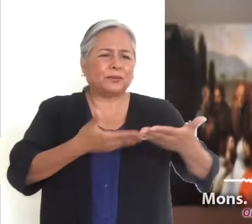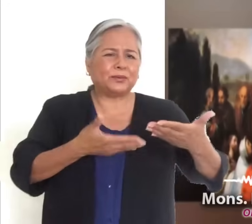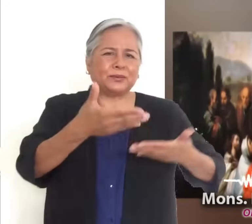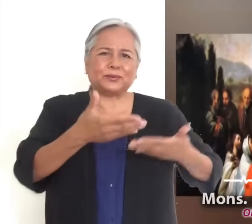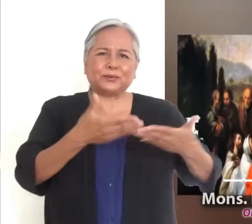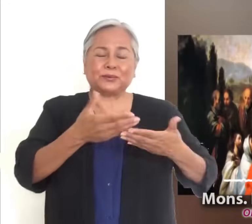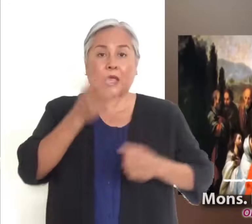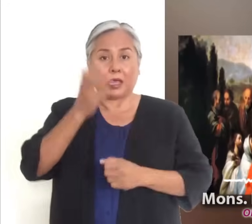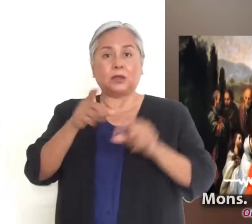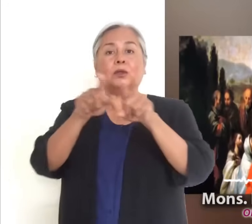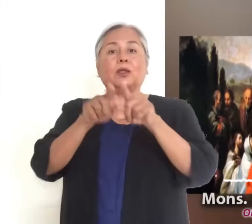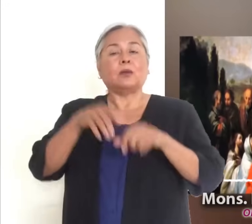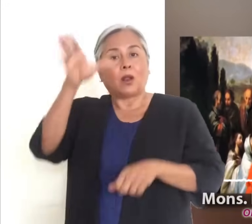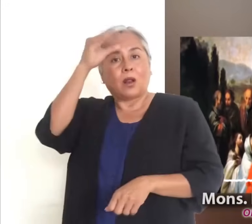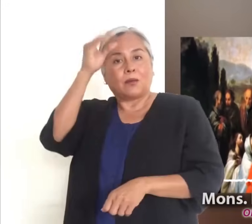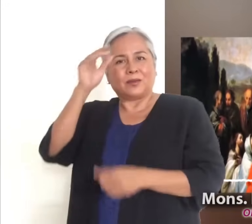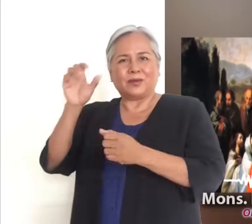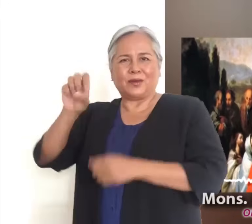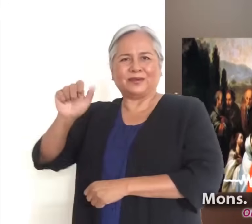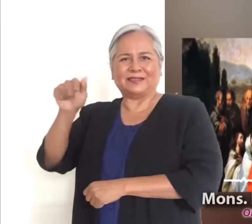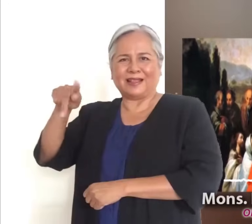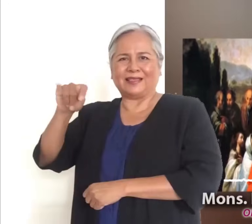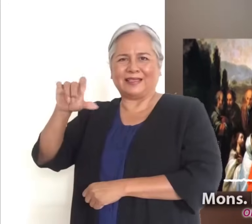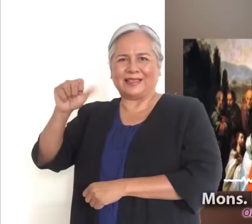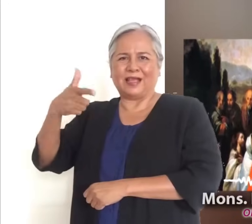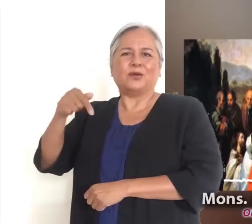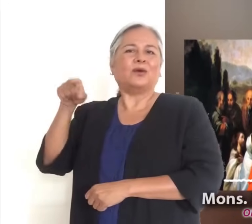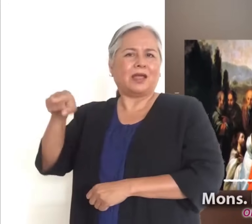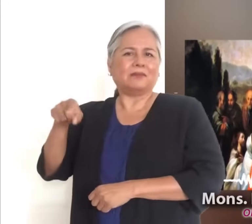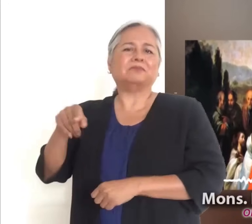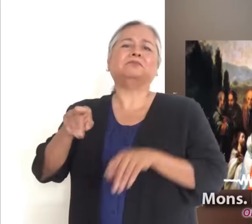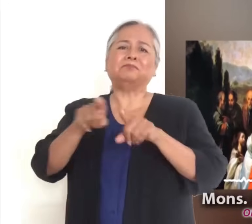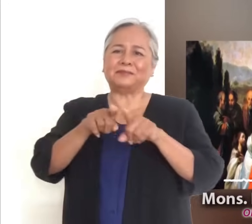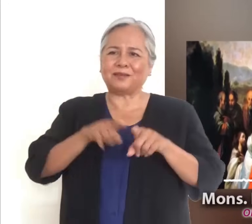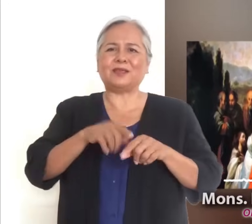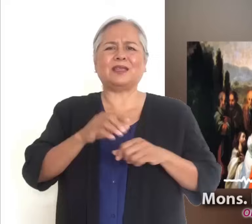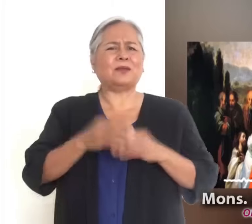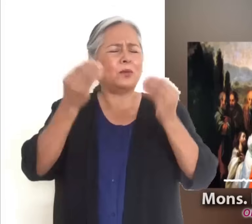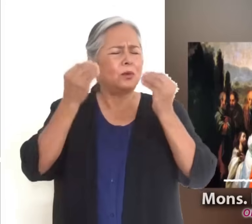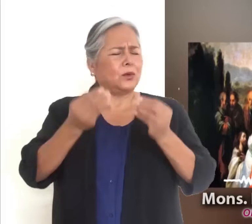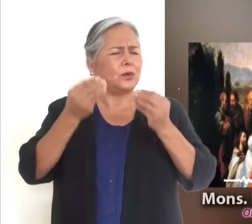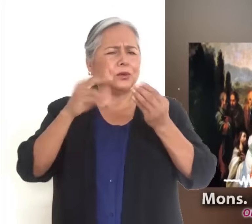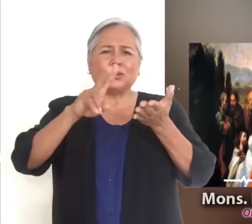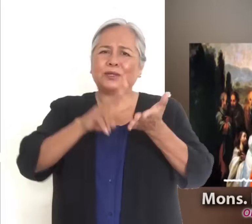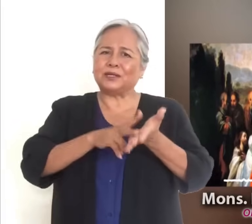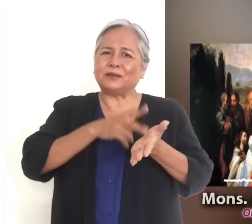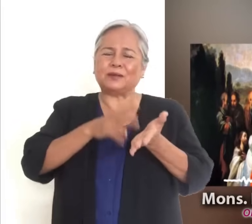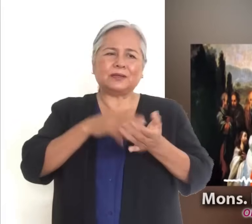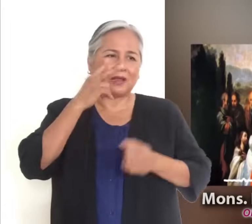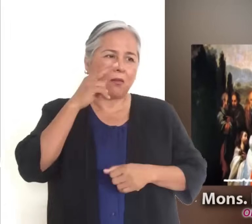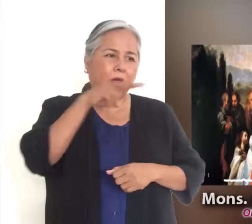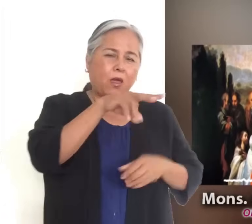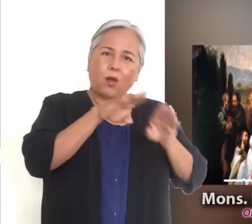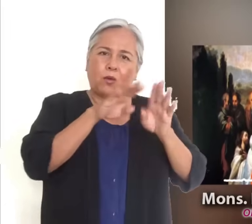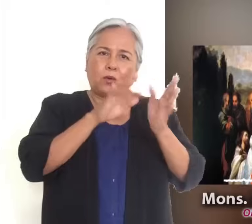fue poco a poco aprendiendo Santiago. Y así tuvo lugar privilegiado en muchos de los